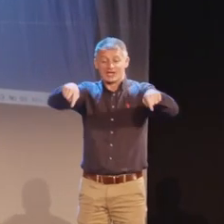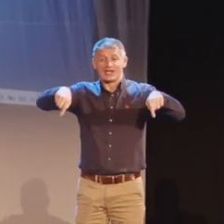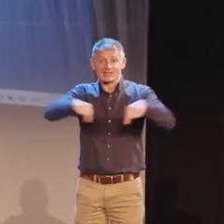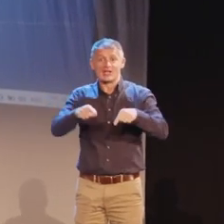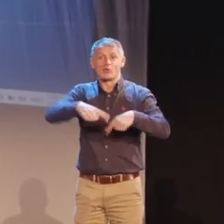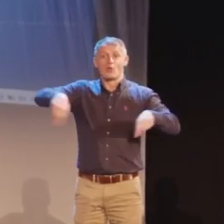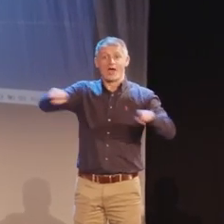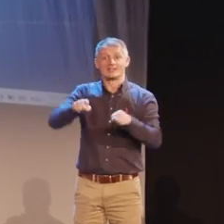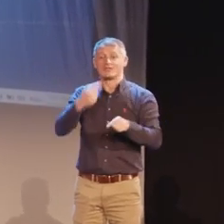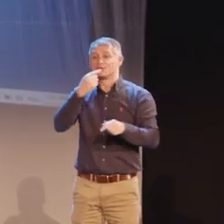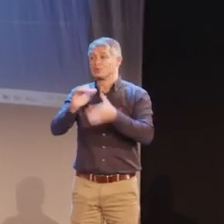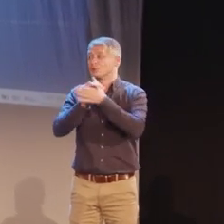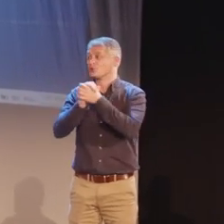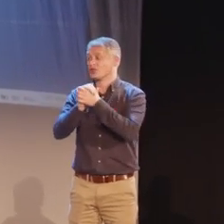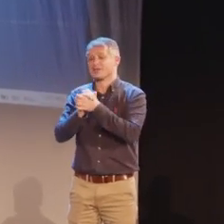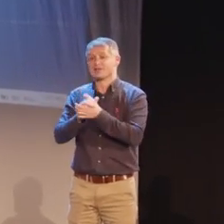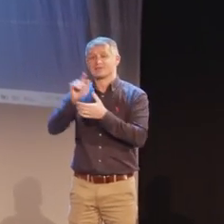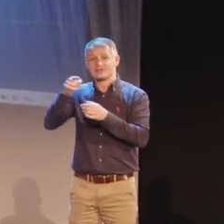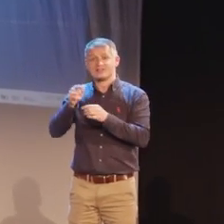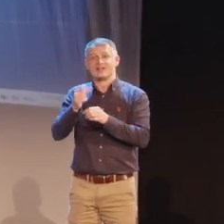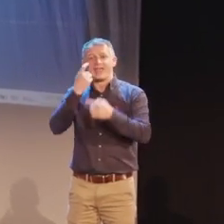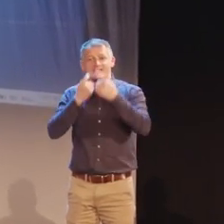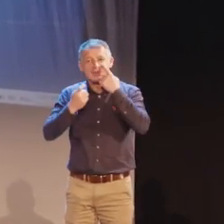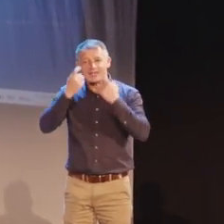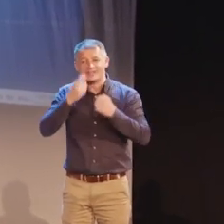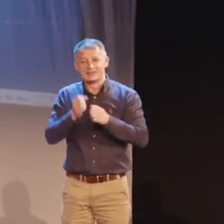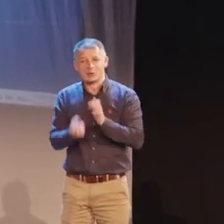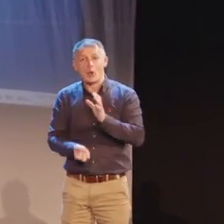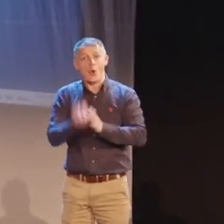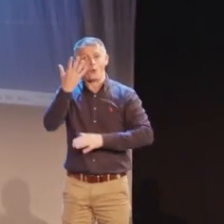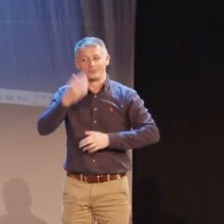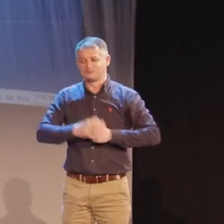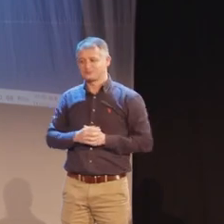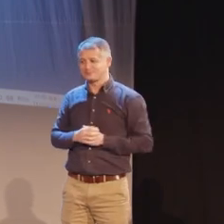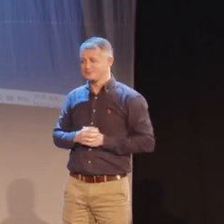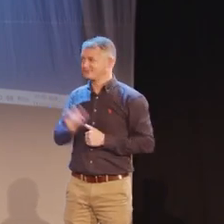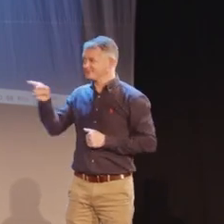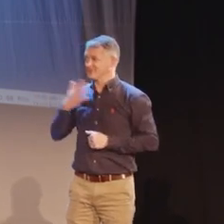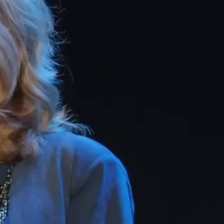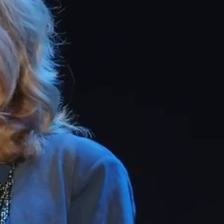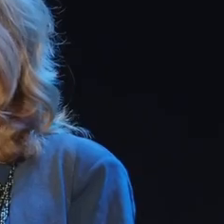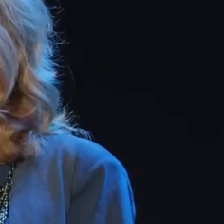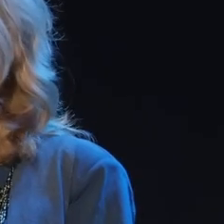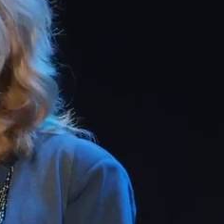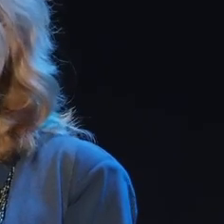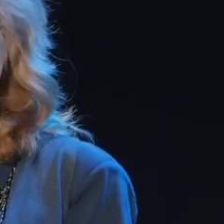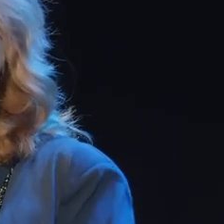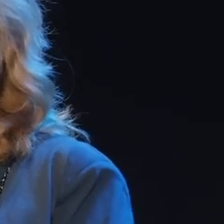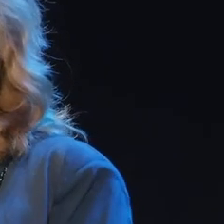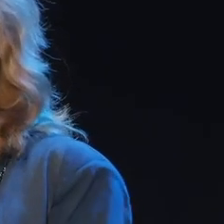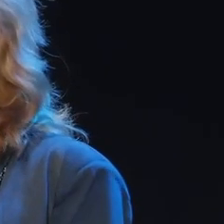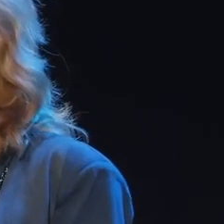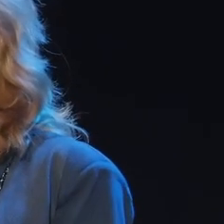urez succes acestei împărtășiri de experiențe și îmi doresc ca profesional să